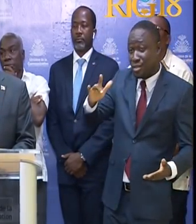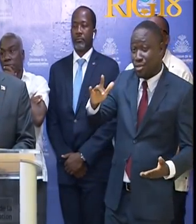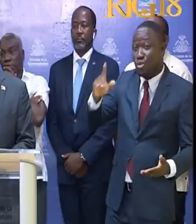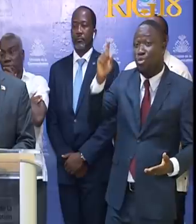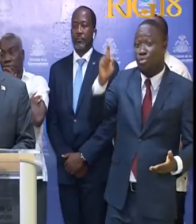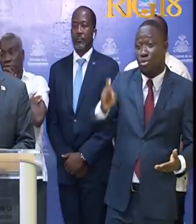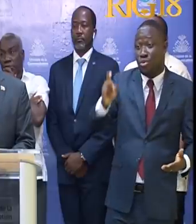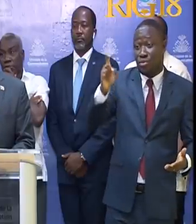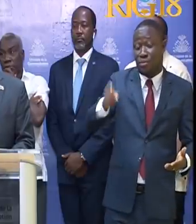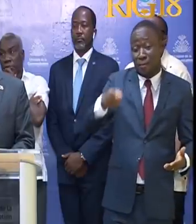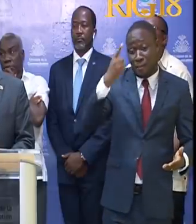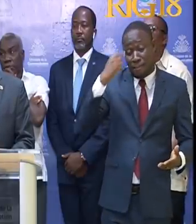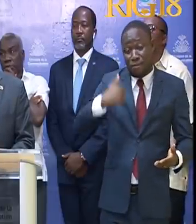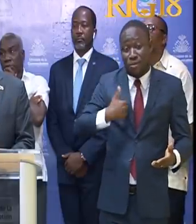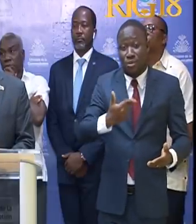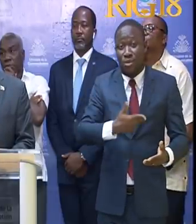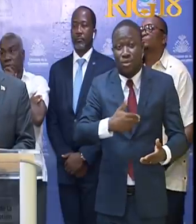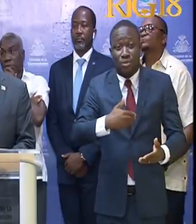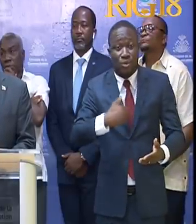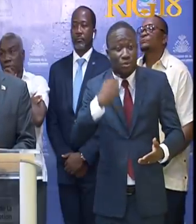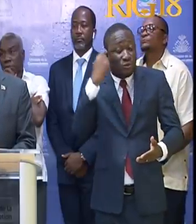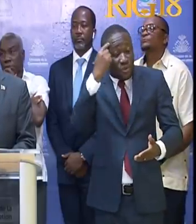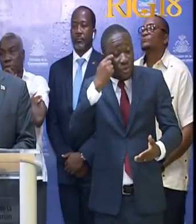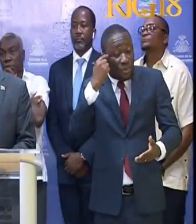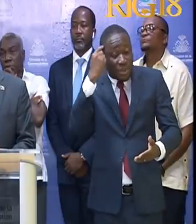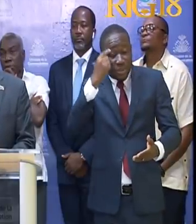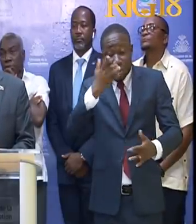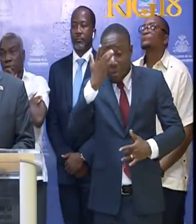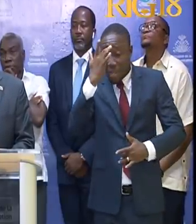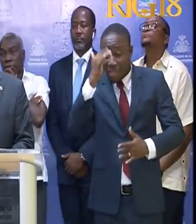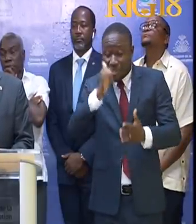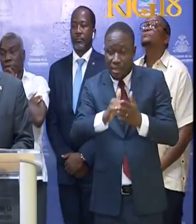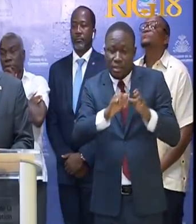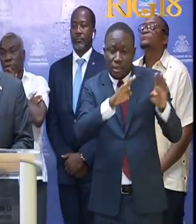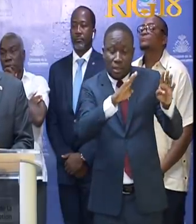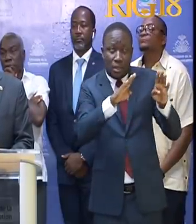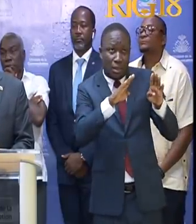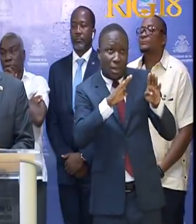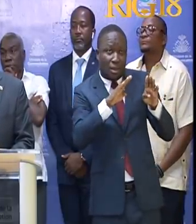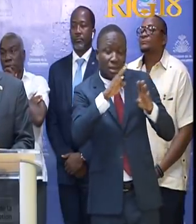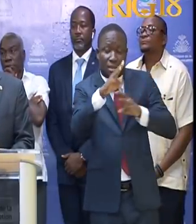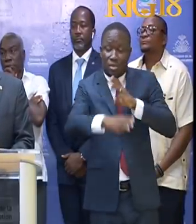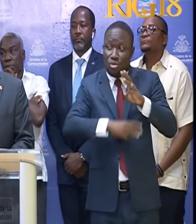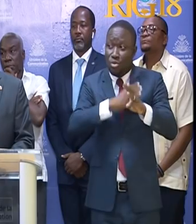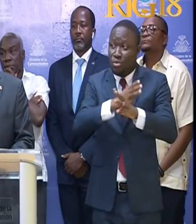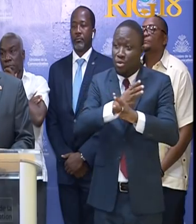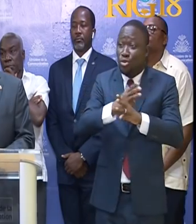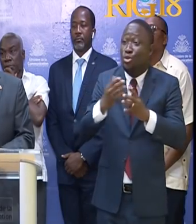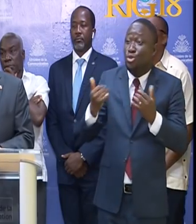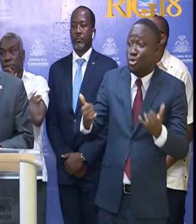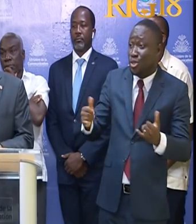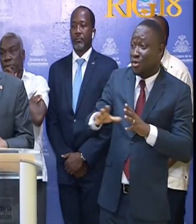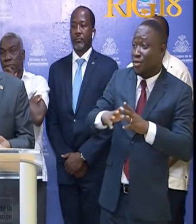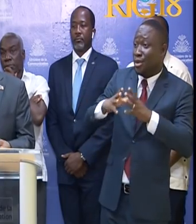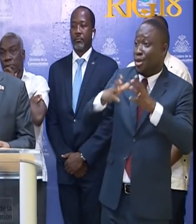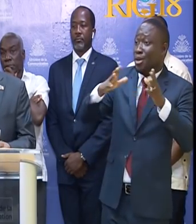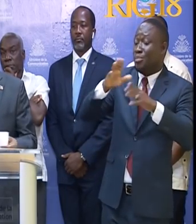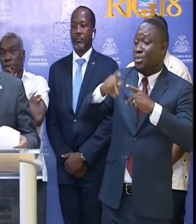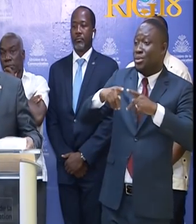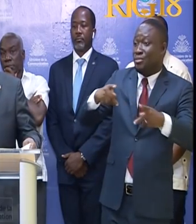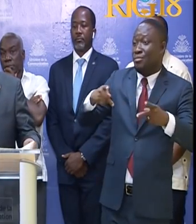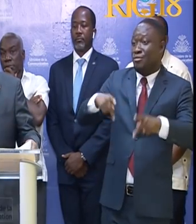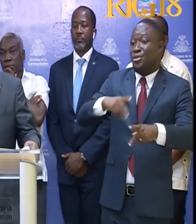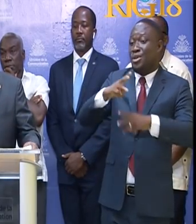nécessaires pour notre compréhension de cette pandémie qui inquiète le monde et qui panique de nos jours presque toute la